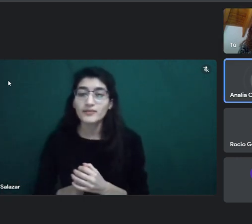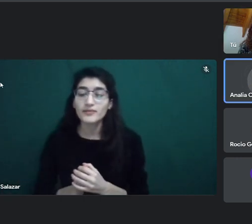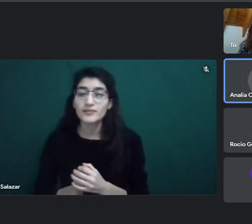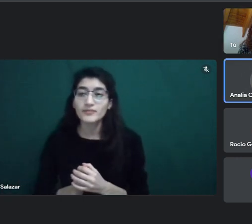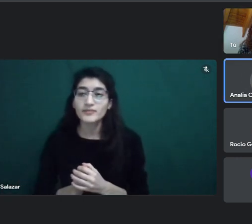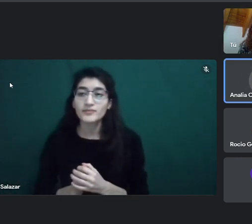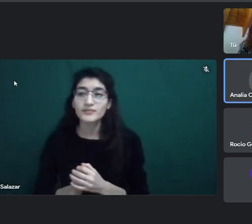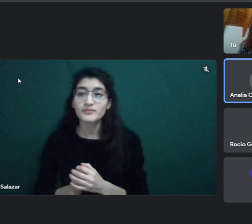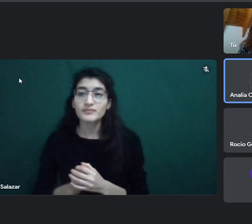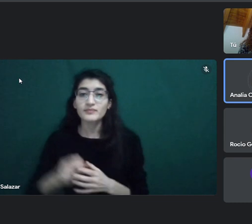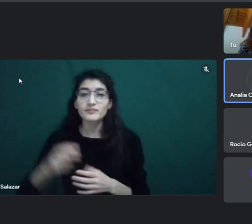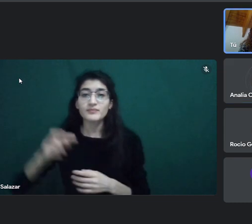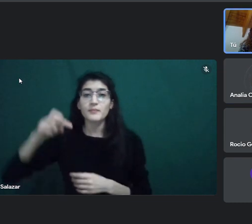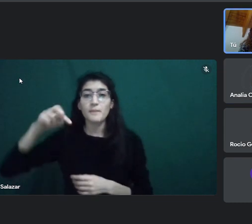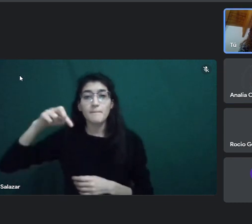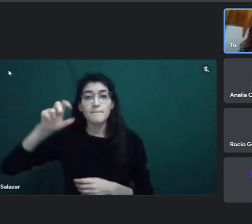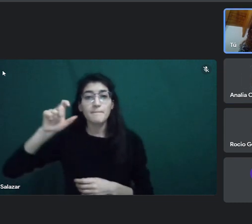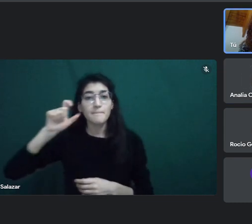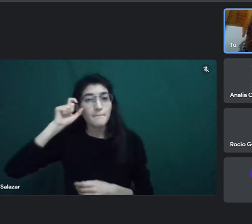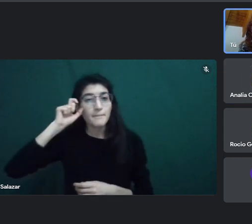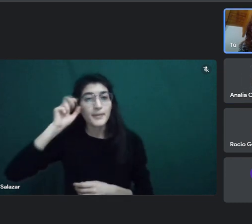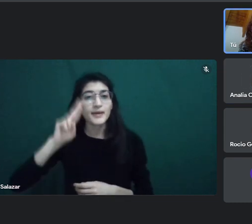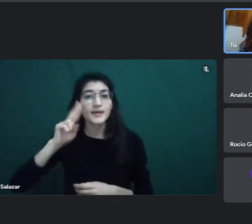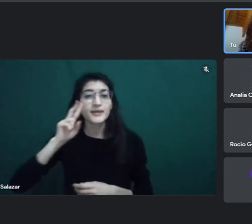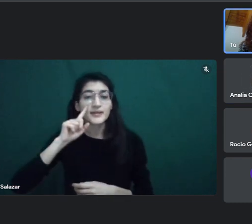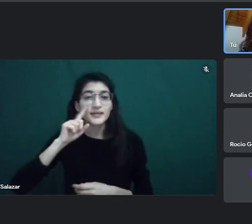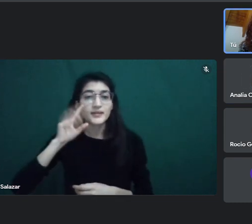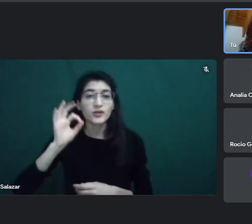Periodo. ¿Para el periodo de qué?